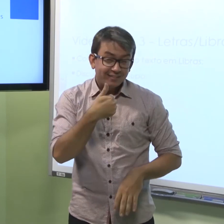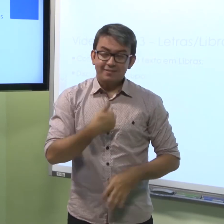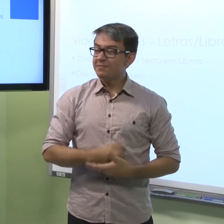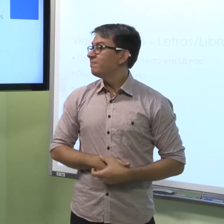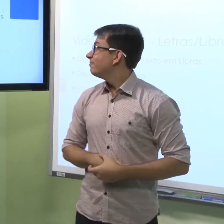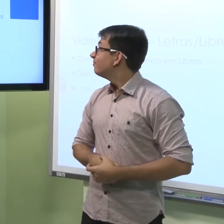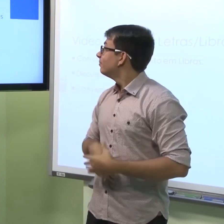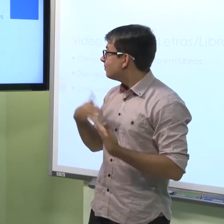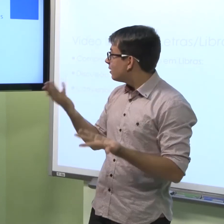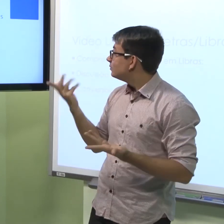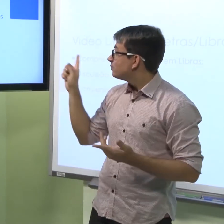bom?